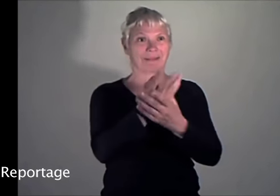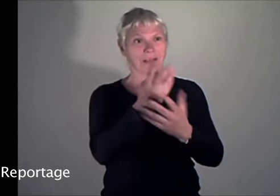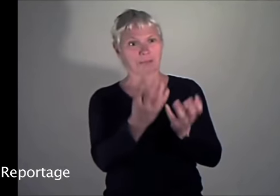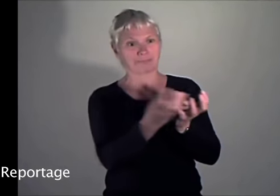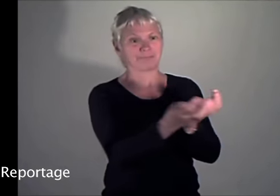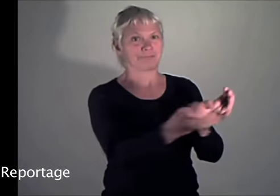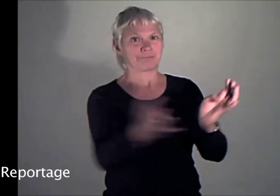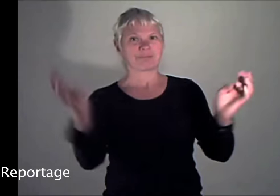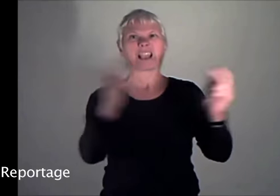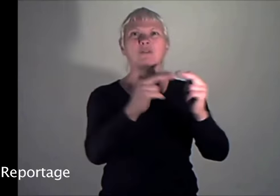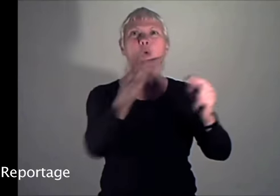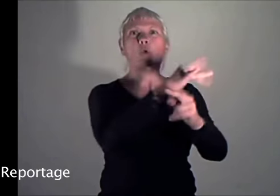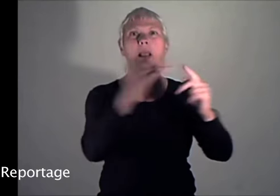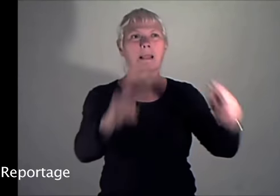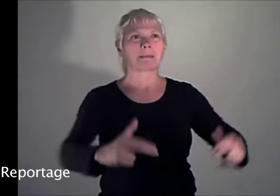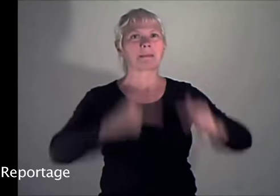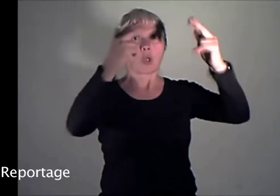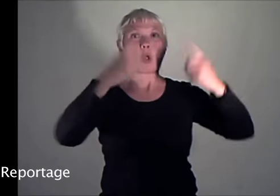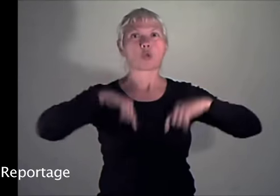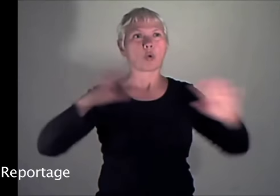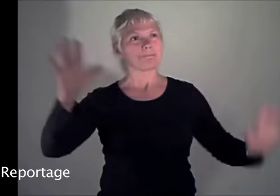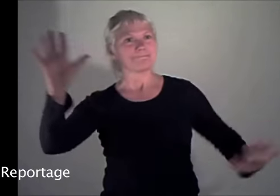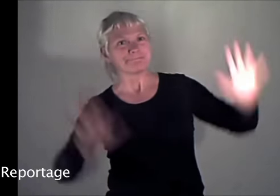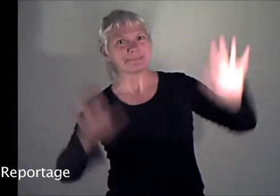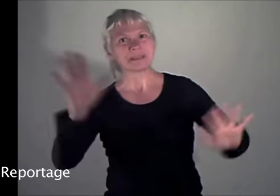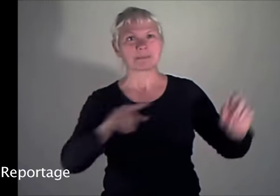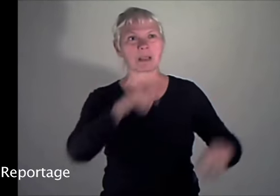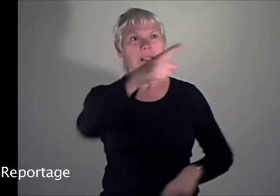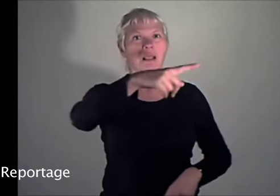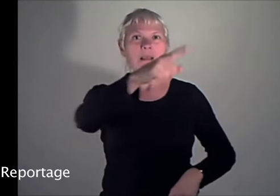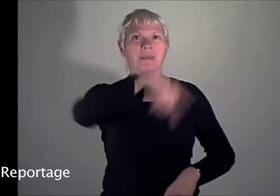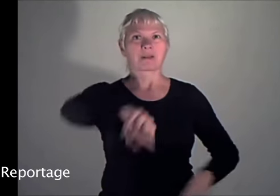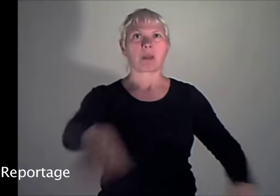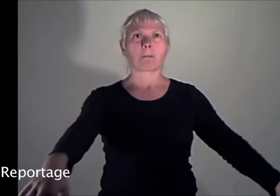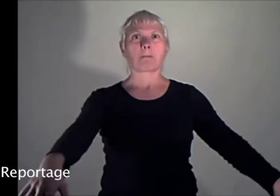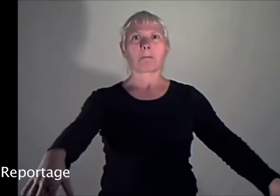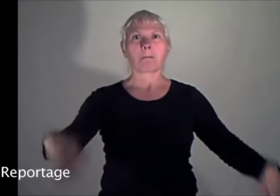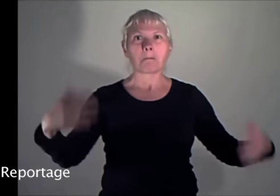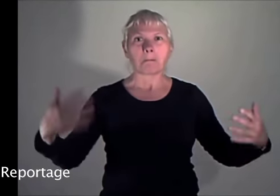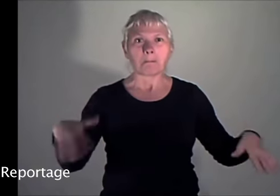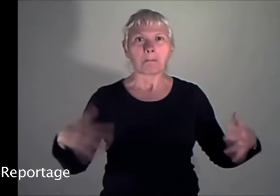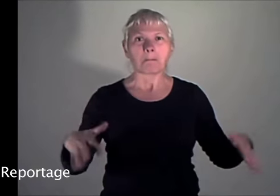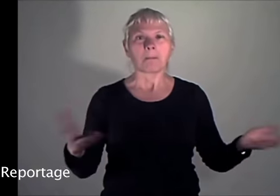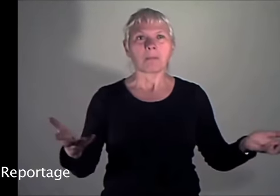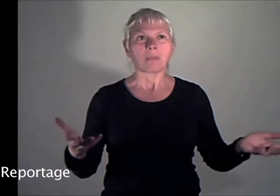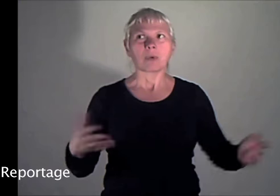tant que sourds, face à ces gens-là qui sont au niveau social plus élevé et à qui on fait des mimes comme ça, les gens se retrouvent un peu le cul sur leur chaise et se